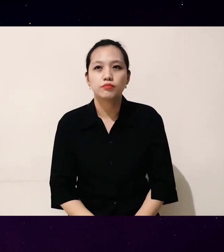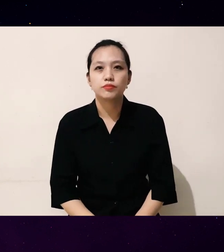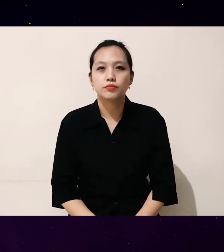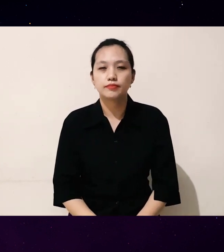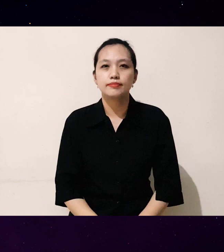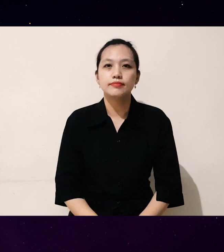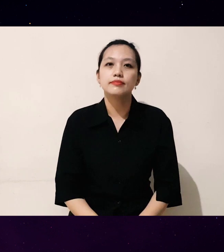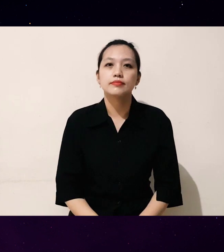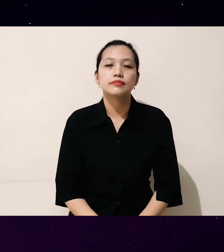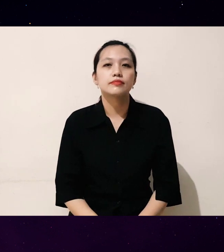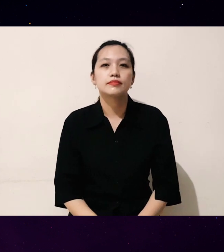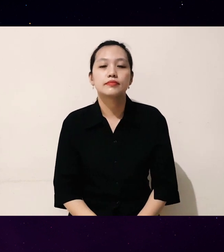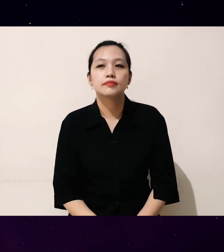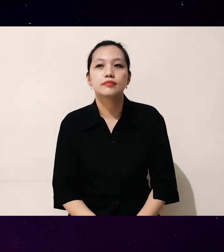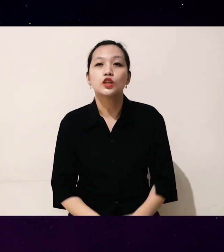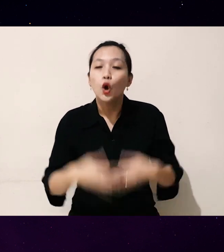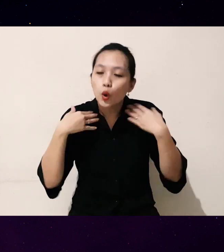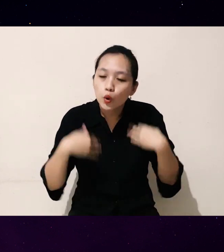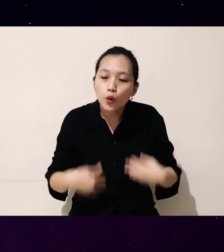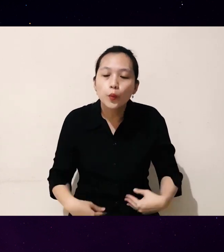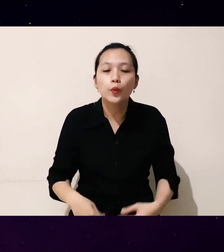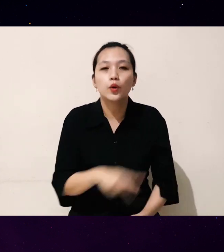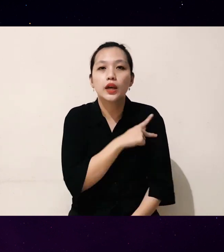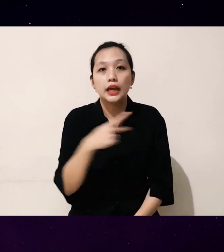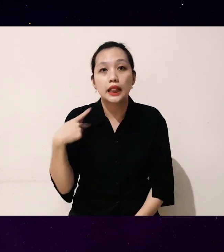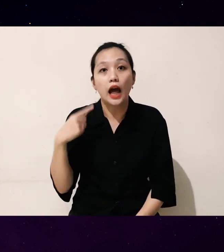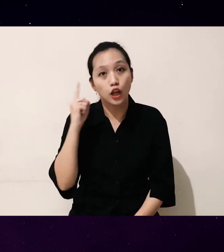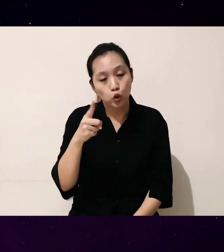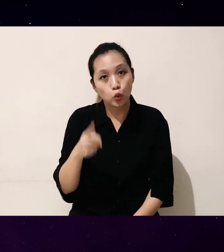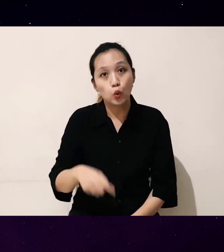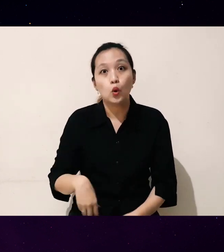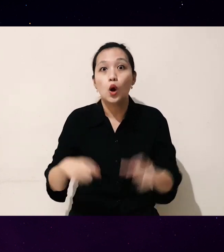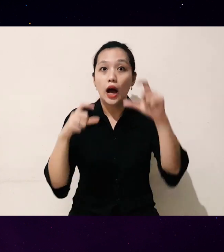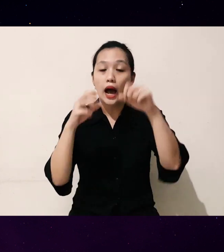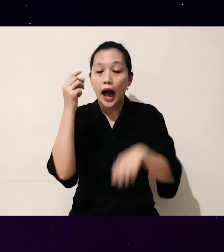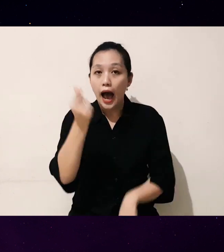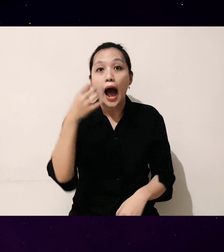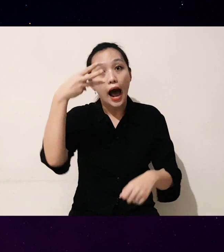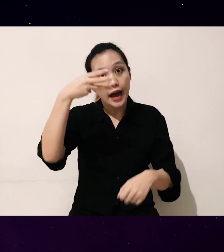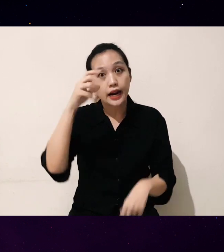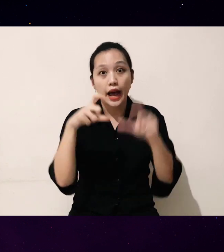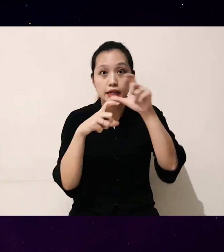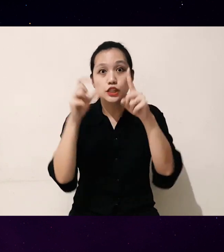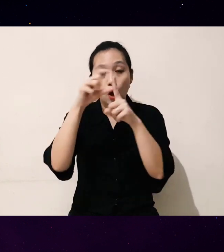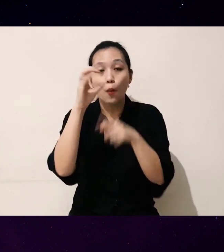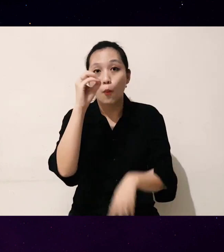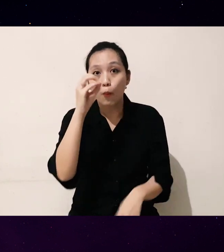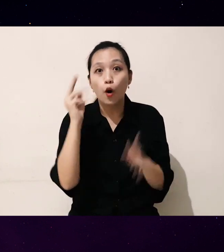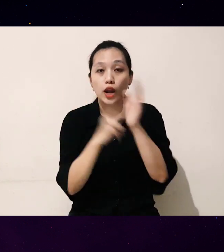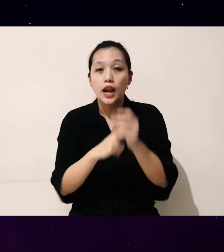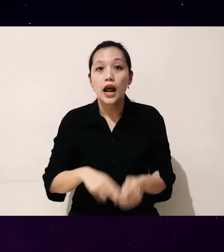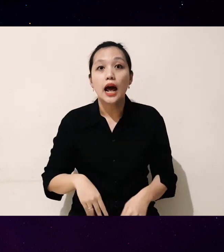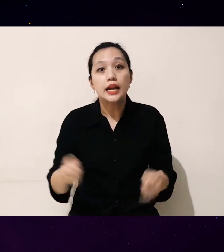kita melihatnya. Dan tubuh kita pun tanpa kita sadari meresponi apa yang kita lihat dengan mata